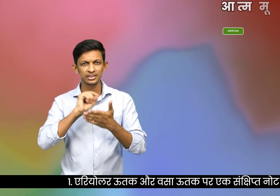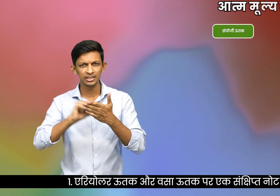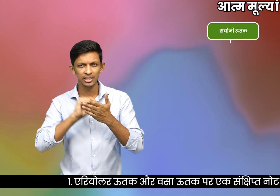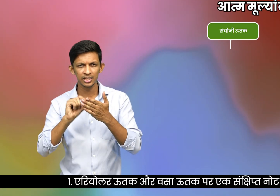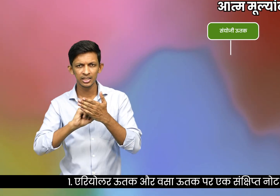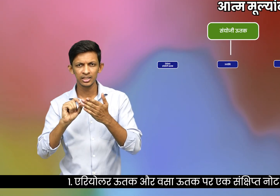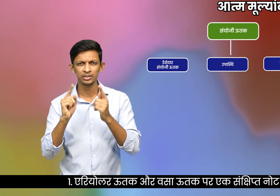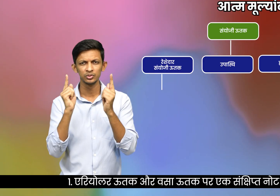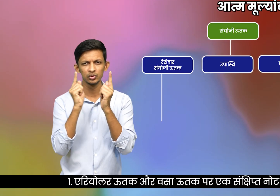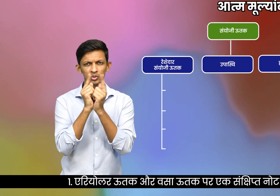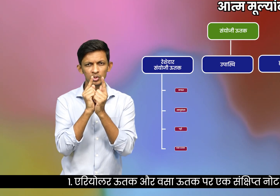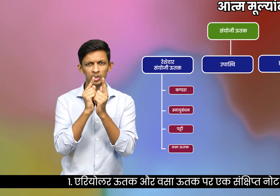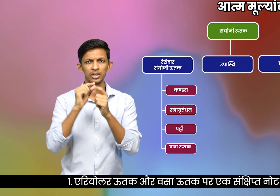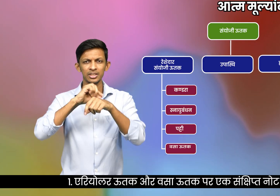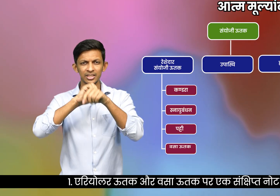पहला,